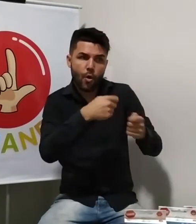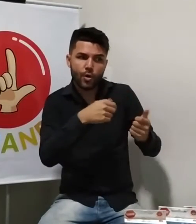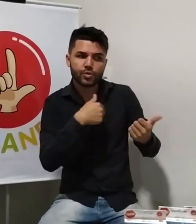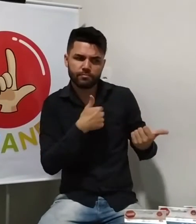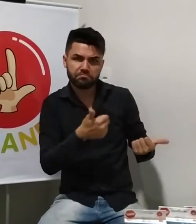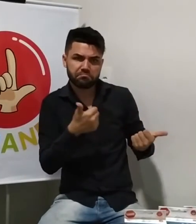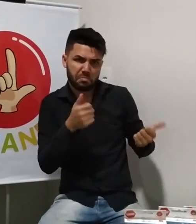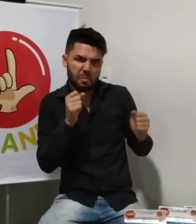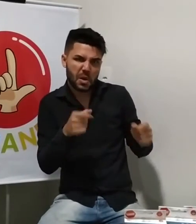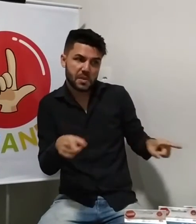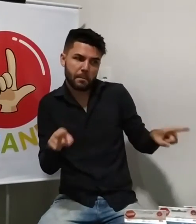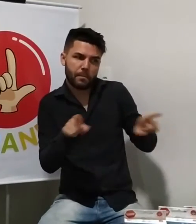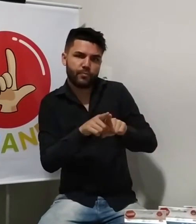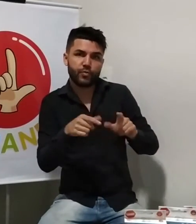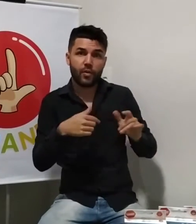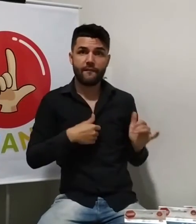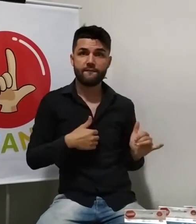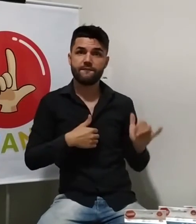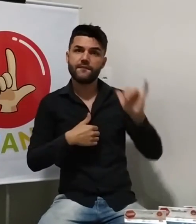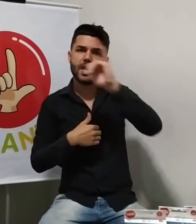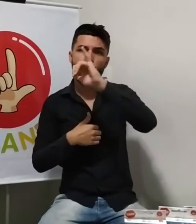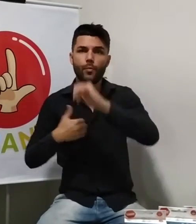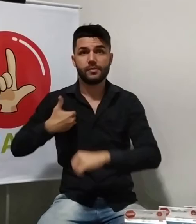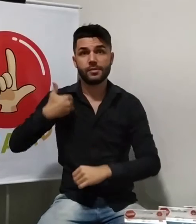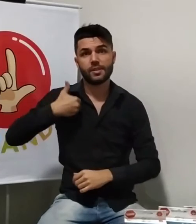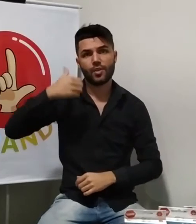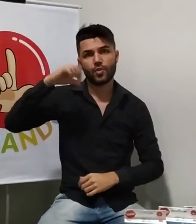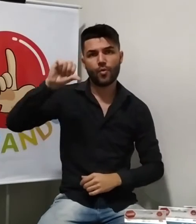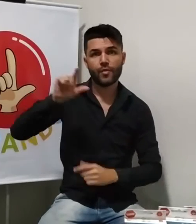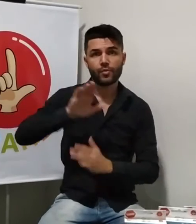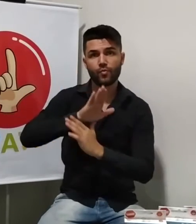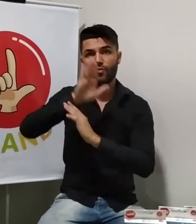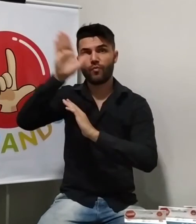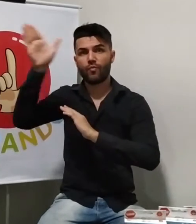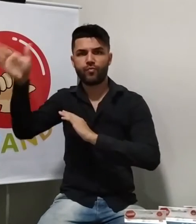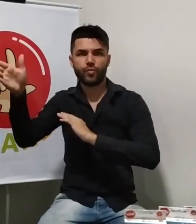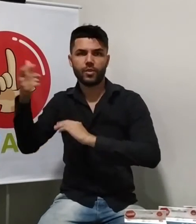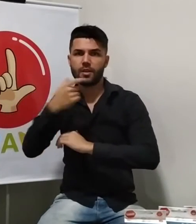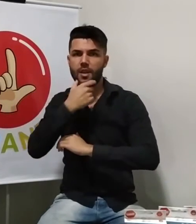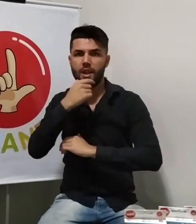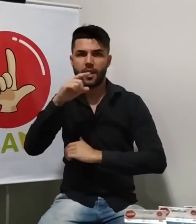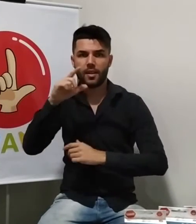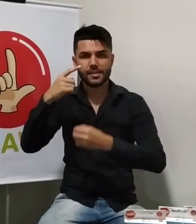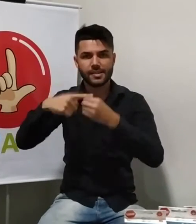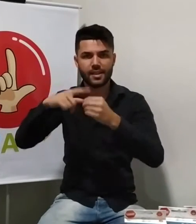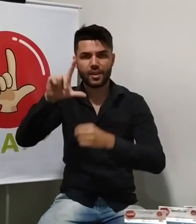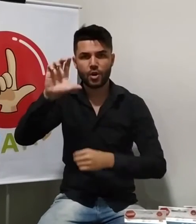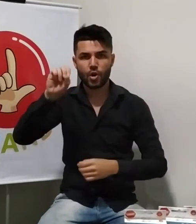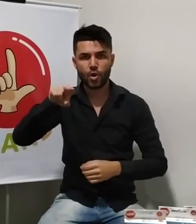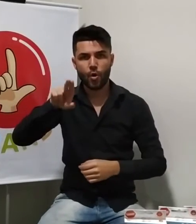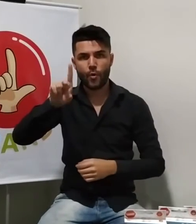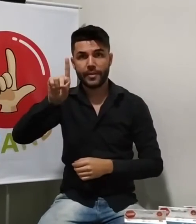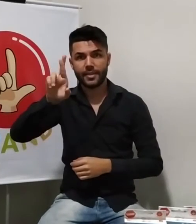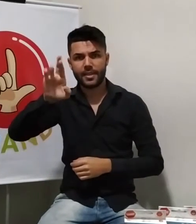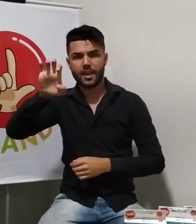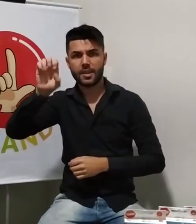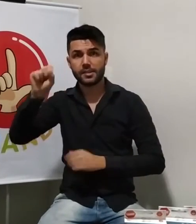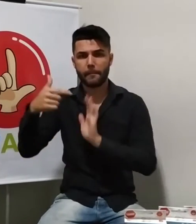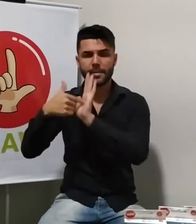tenho 19 anos, ninguém vai me dar bola, ninguém vai me ouvir, ninguém vai me dar atenção. Os caras te ouviram, te escutaram. Você mandou um e-mail, daí